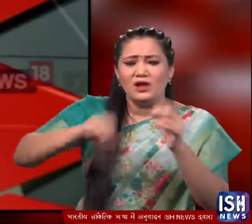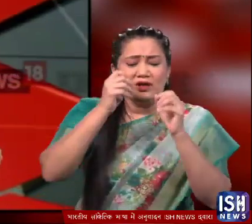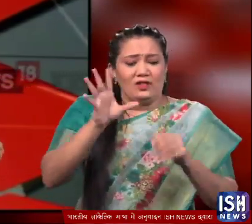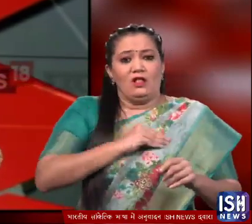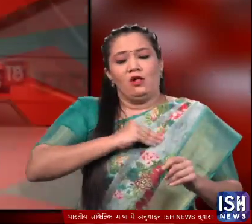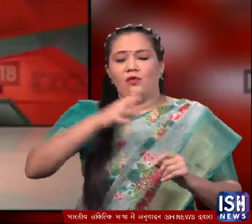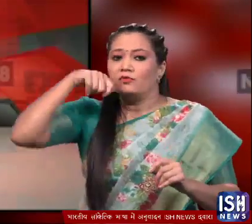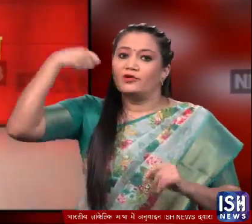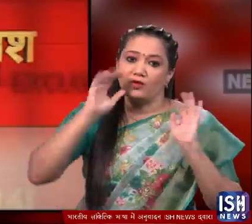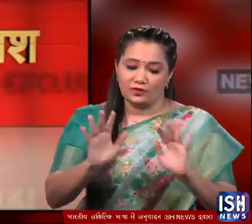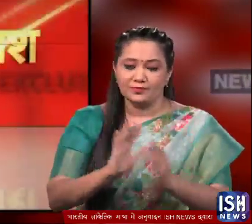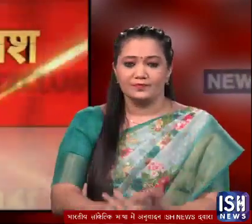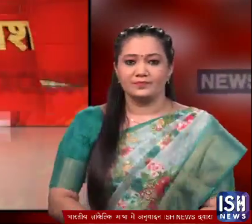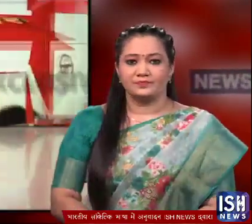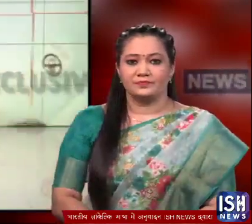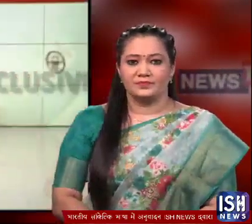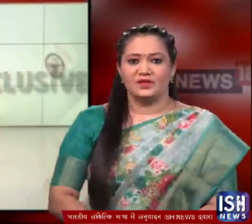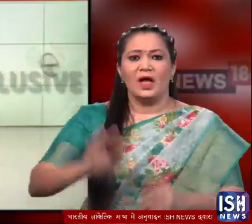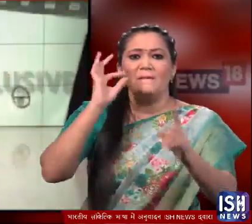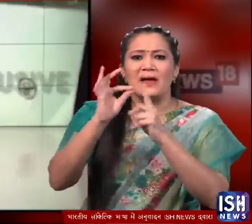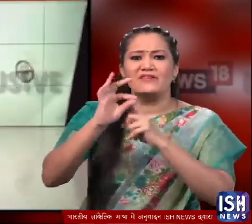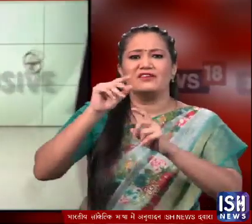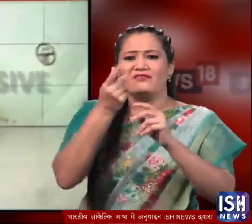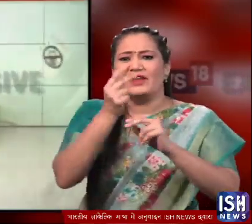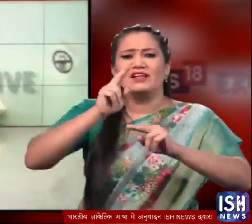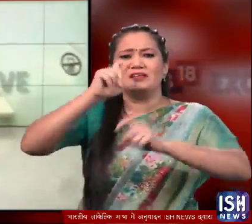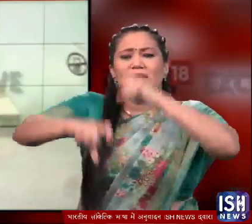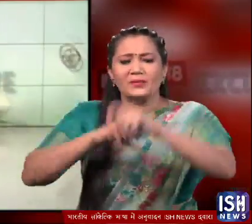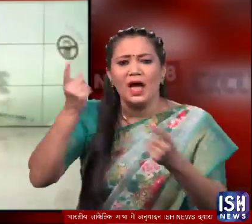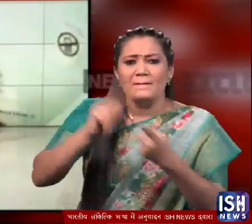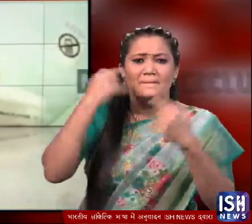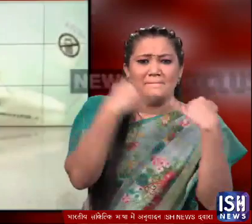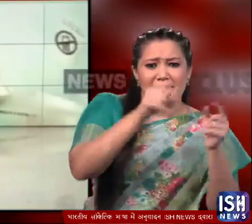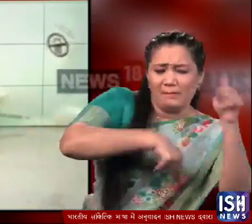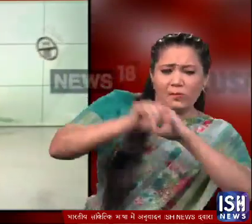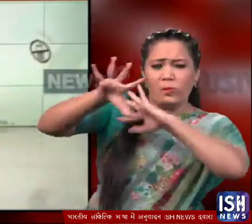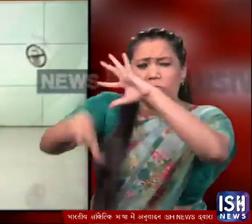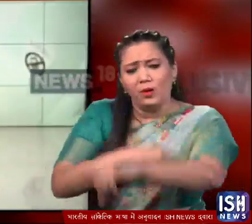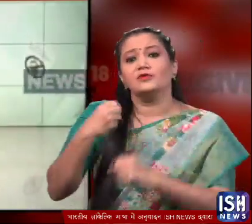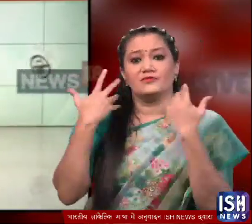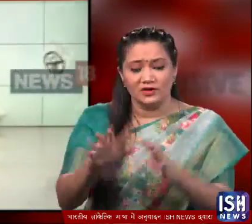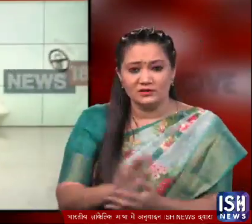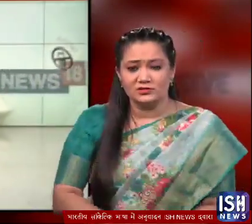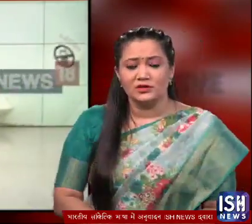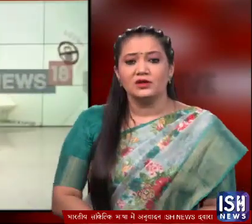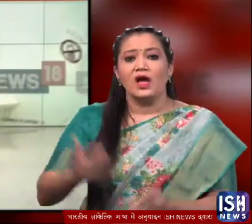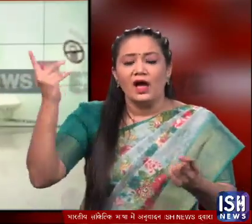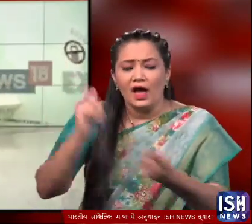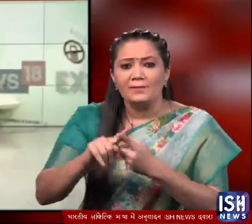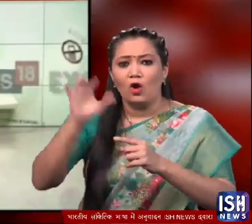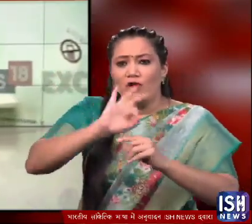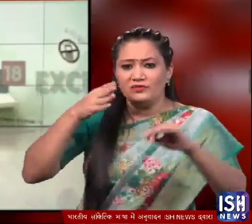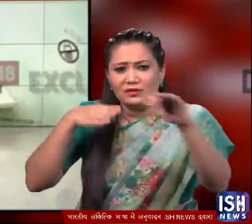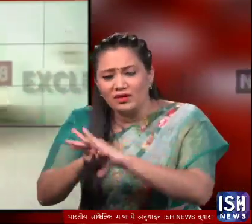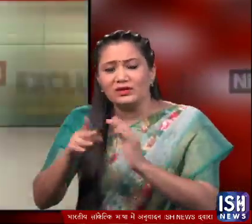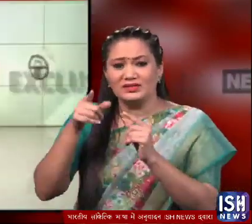देने वाली तस्वीर सामने आई। वहां एक निजी फाइनेंस कंपनी के दफ्तर में कुछ बदमाश लूट के मकसद से घुस गए। जिस वक्त उन्होंने इस दफ्तर को